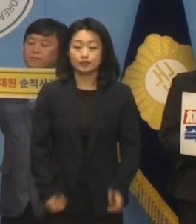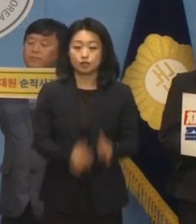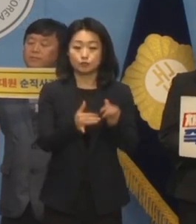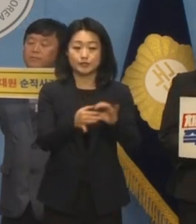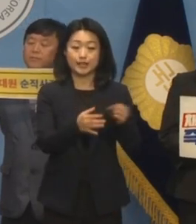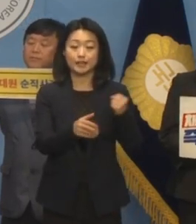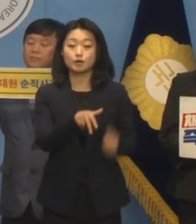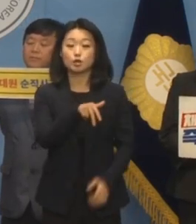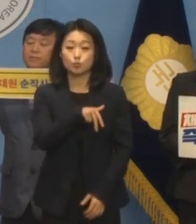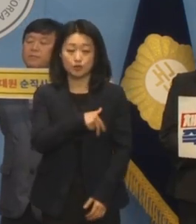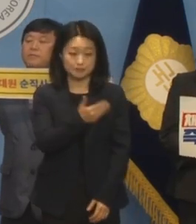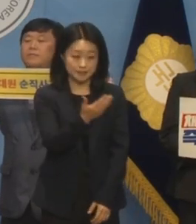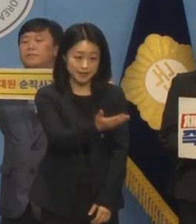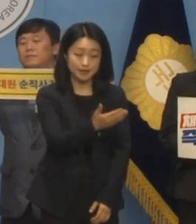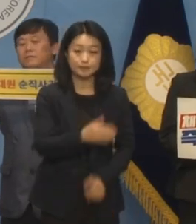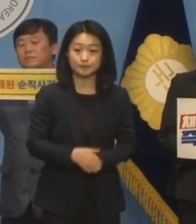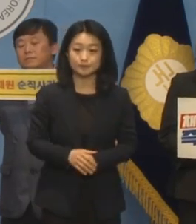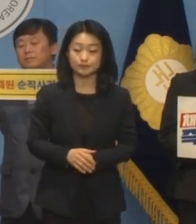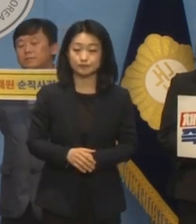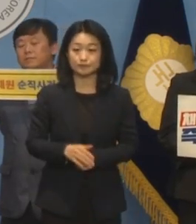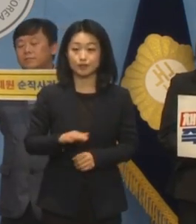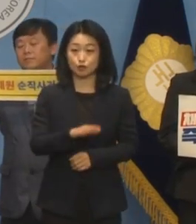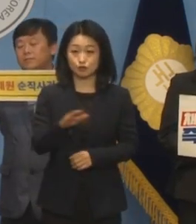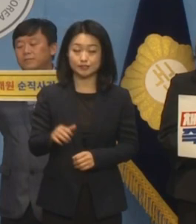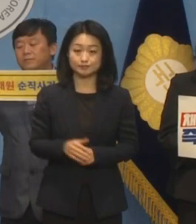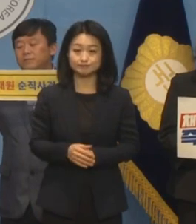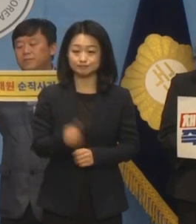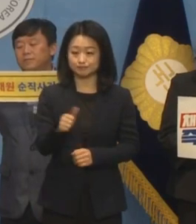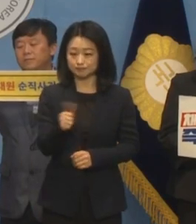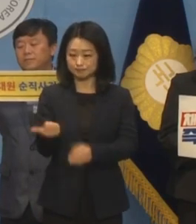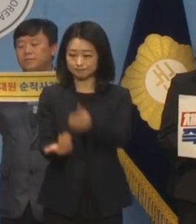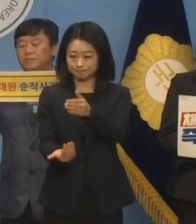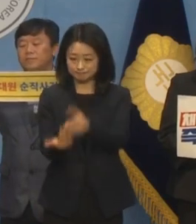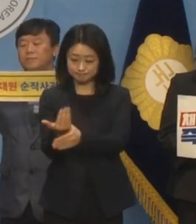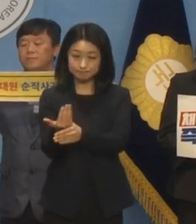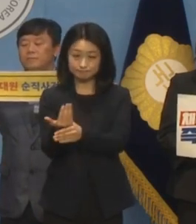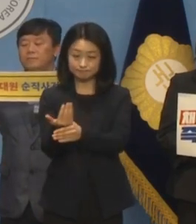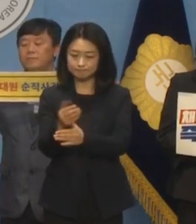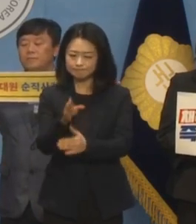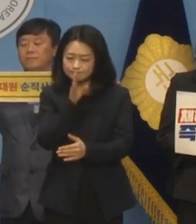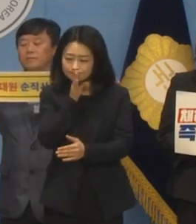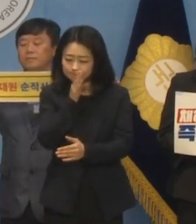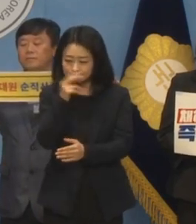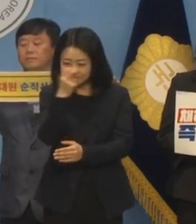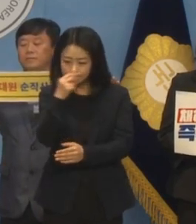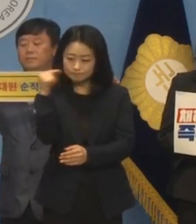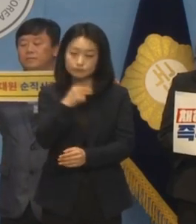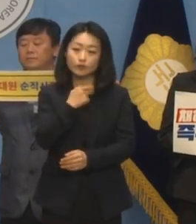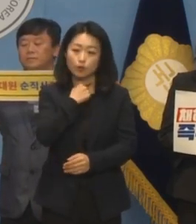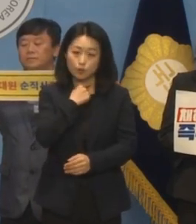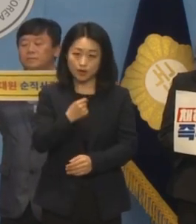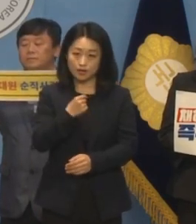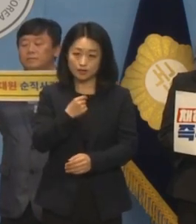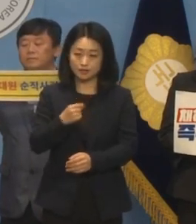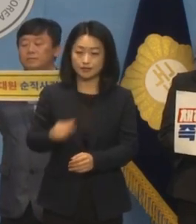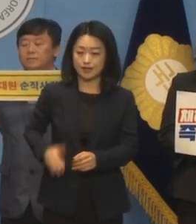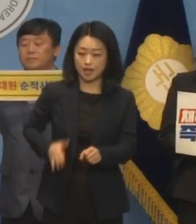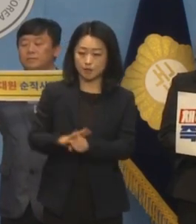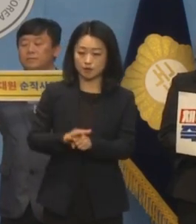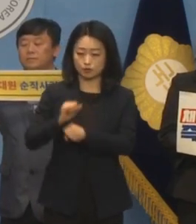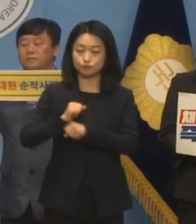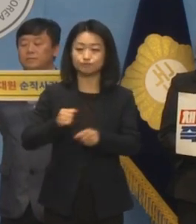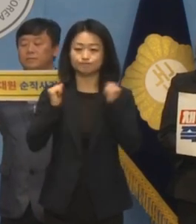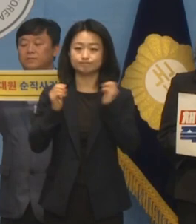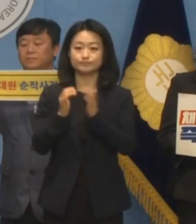국민의힘 의원님들께 저희는 고체 해병 순직의 신속한 진상규명을 바라는 해병대 예비역들입니다. 2022년 5월